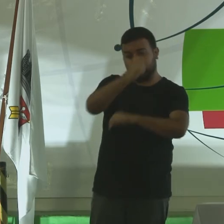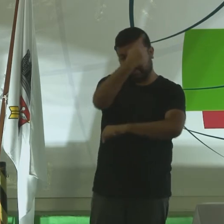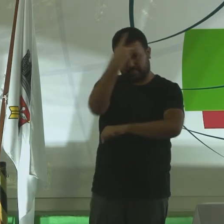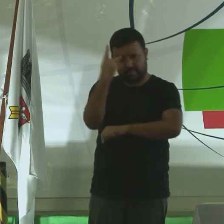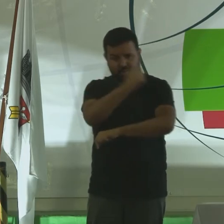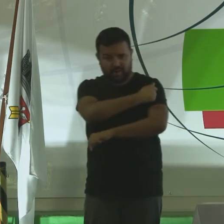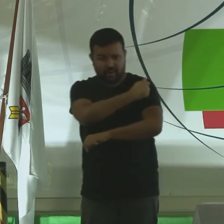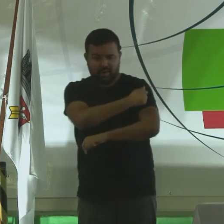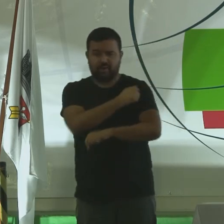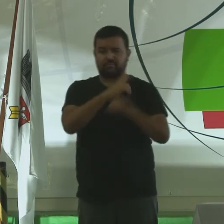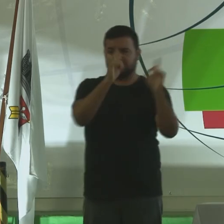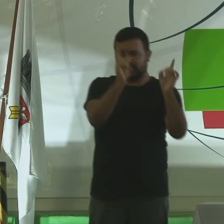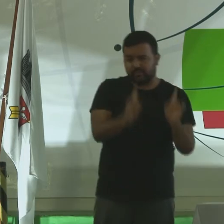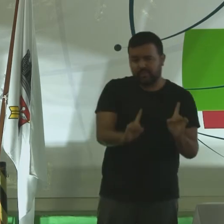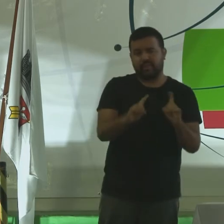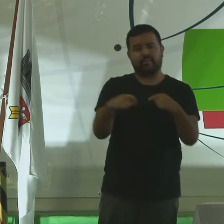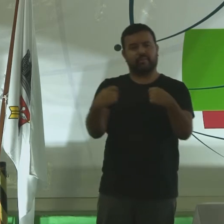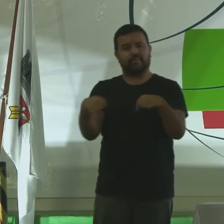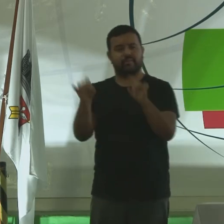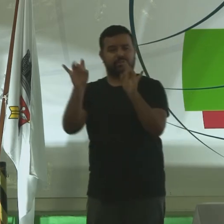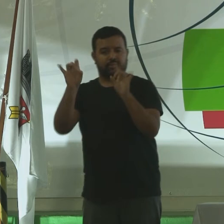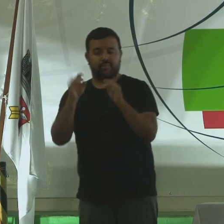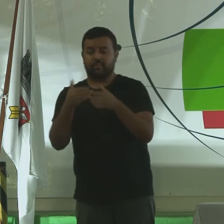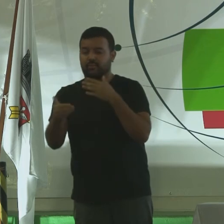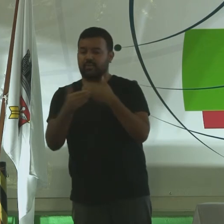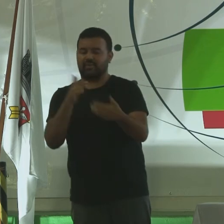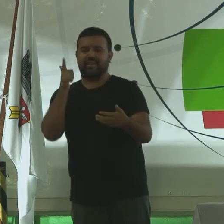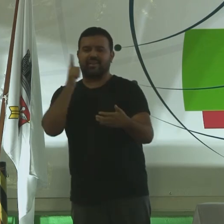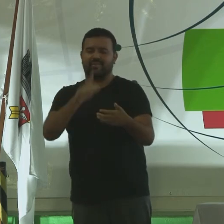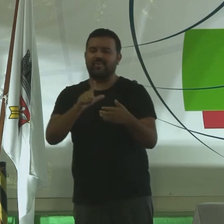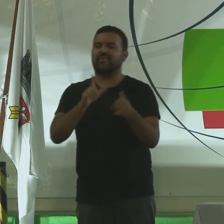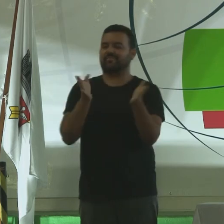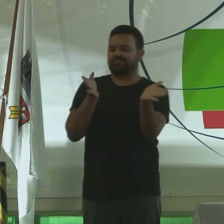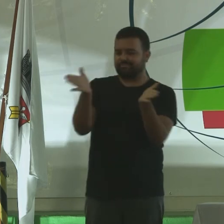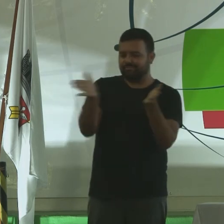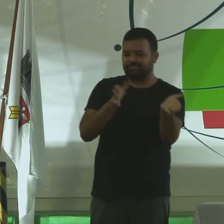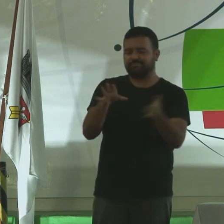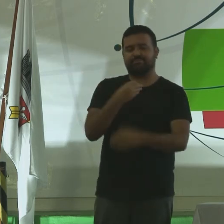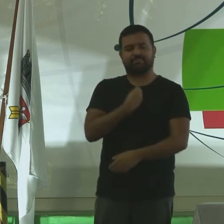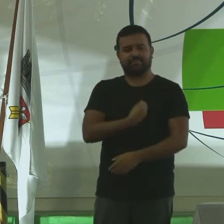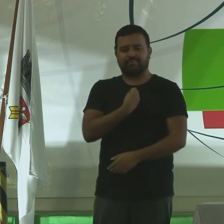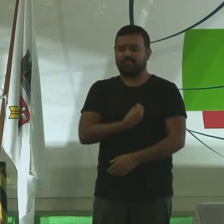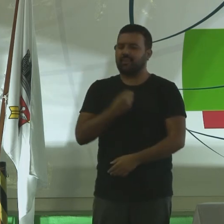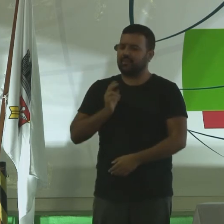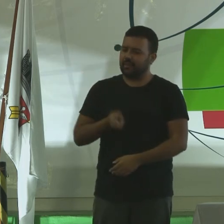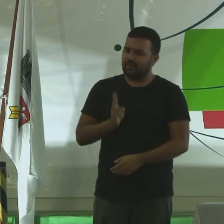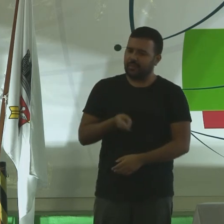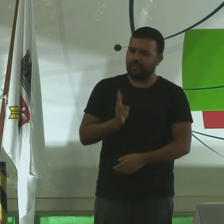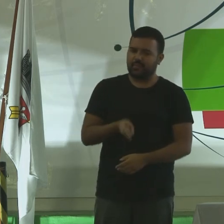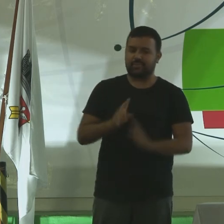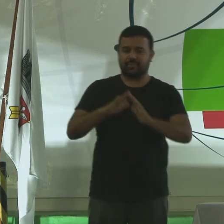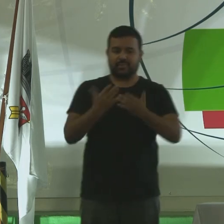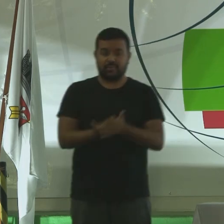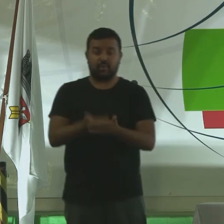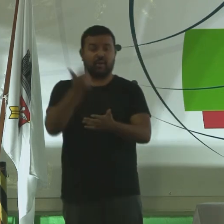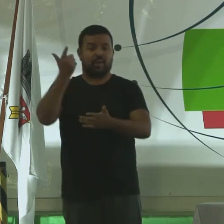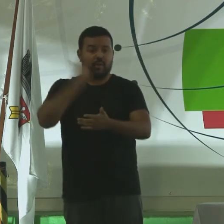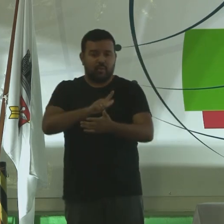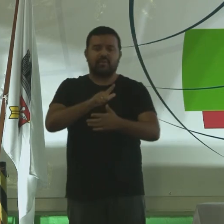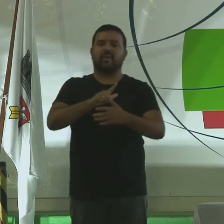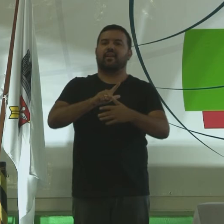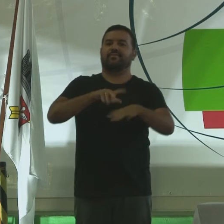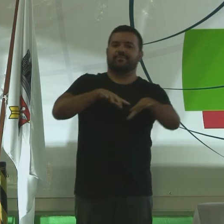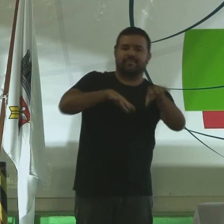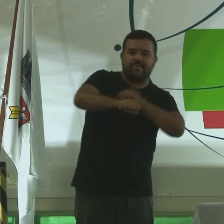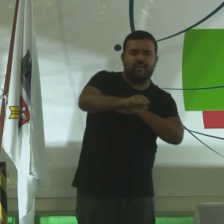com deficiência, o aluno com necessidade específica possa ter acesso e permanência com êxito e saída